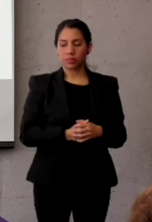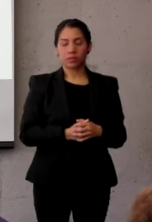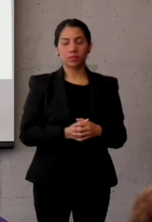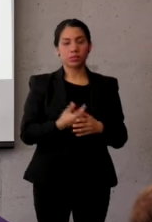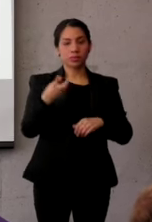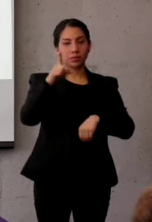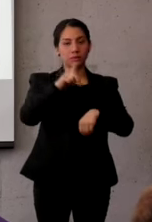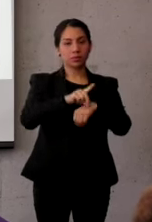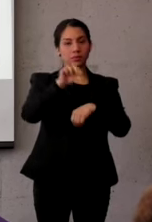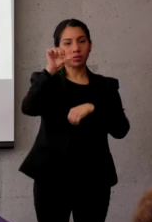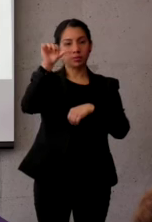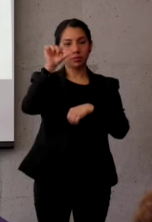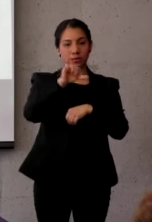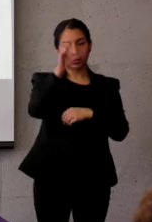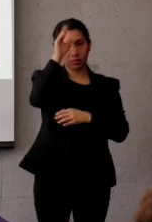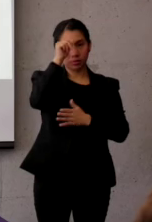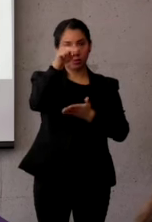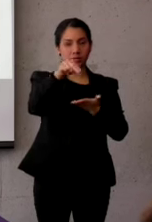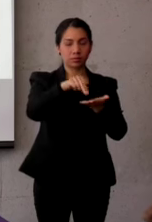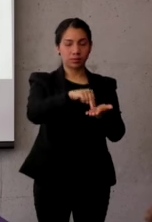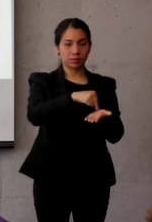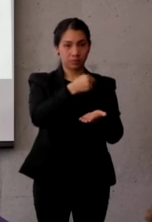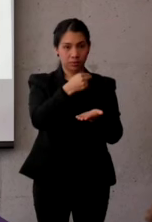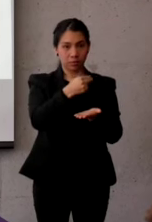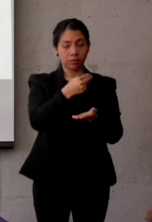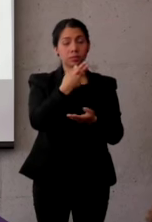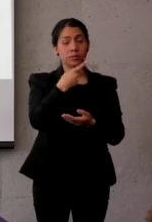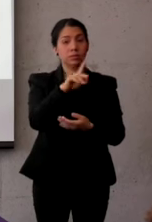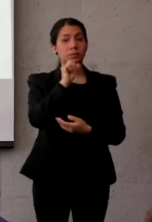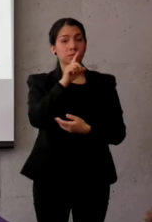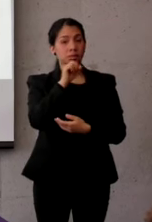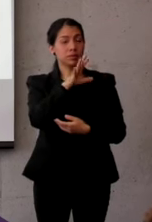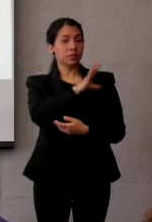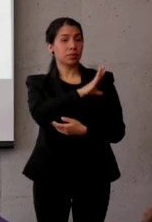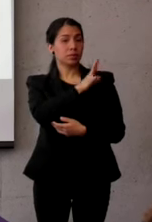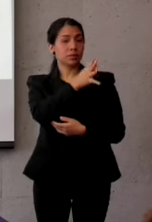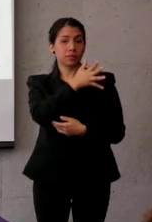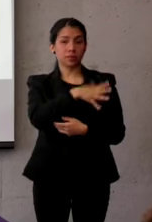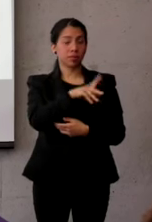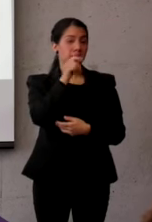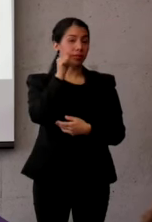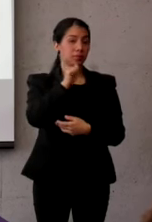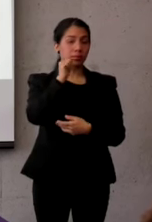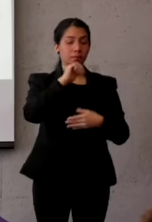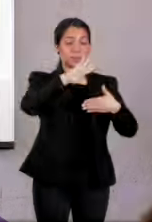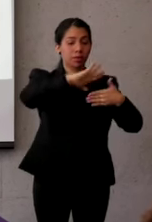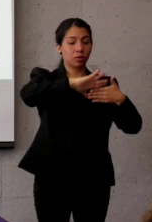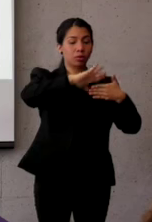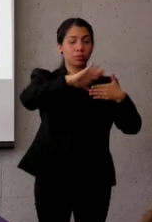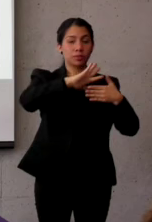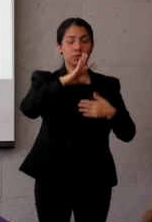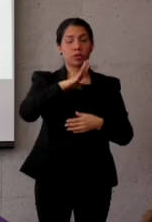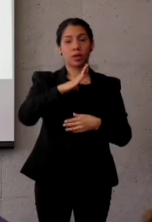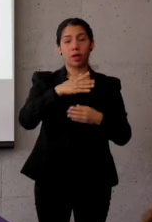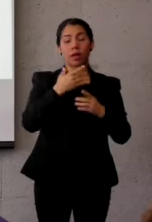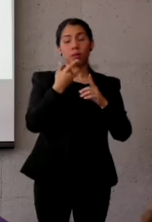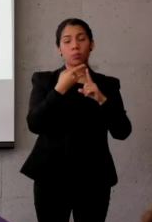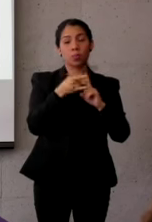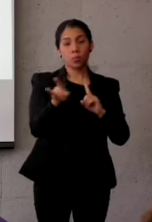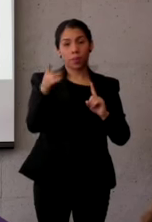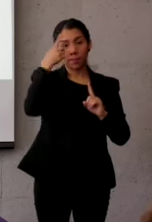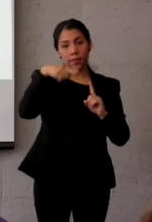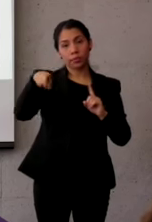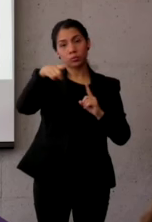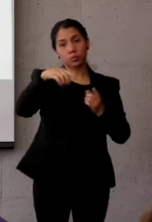firmando, sino en general. La comisión está abierta para ustedes y serán